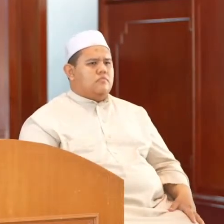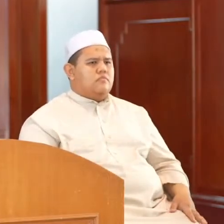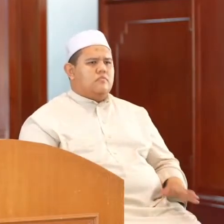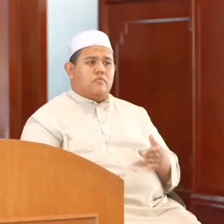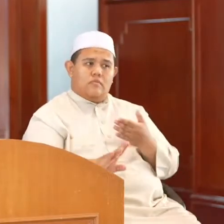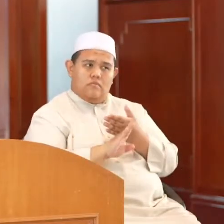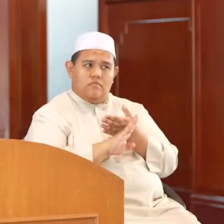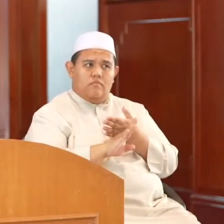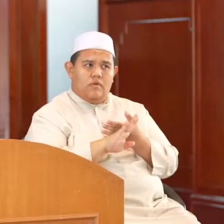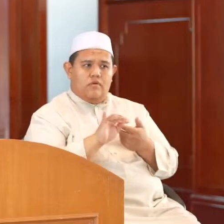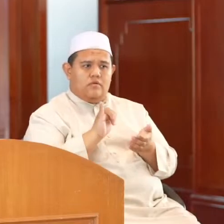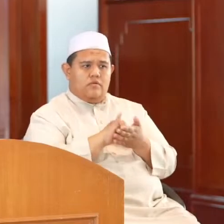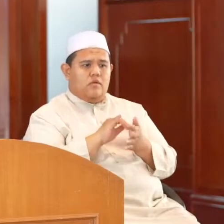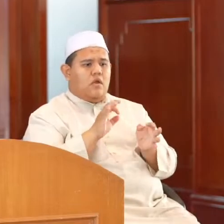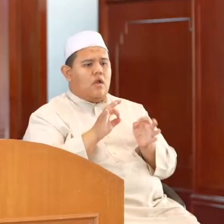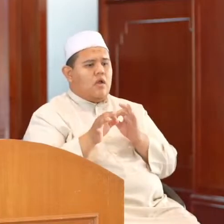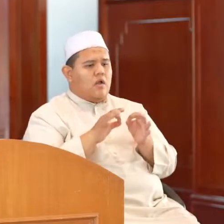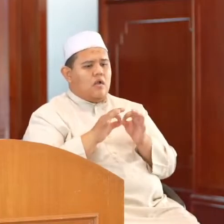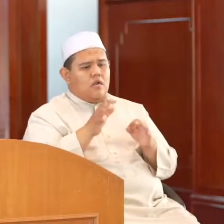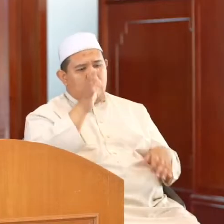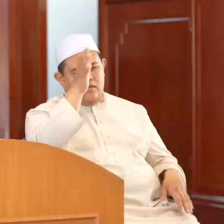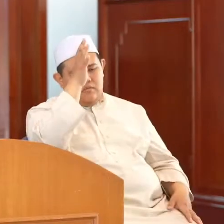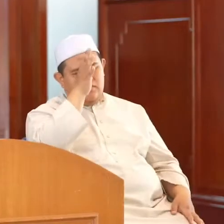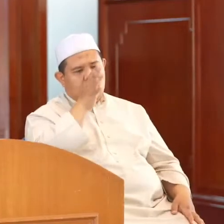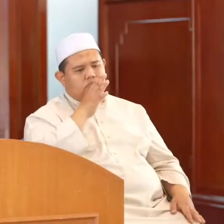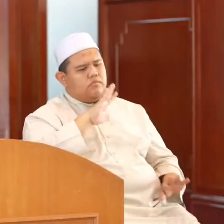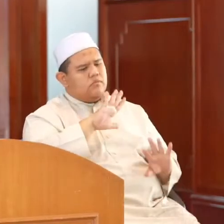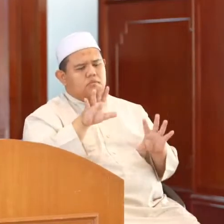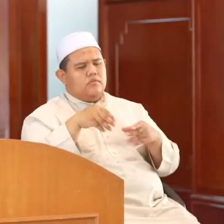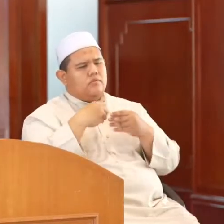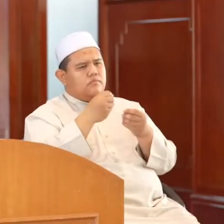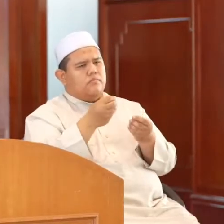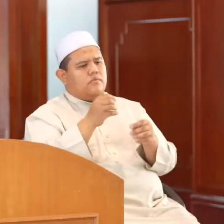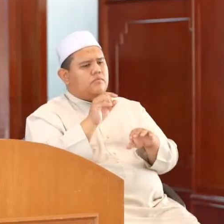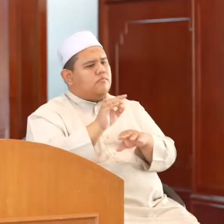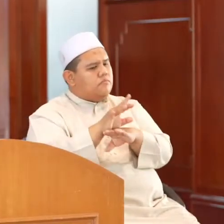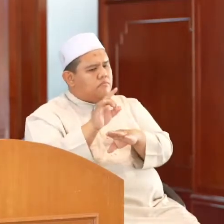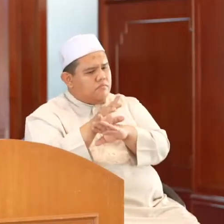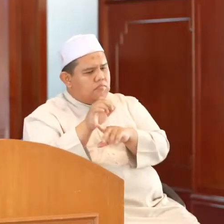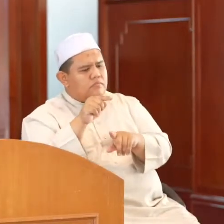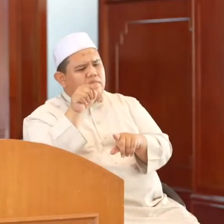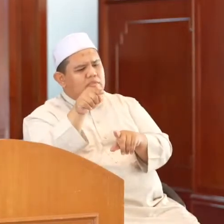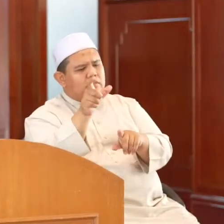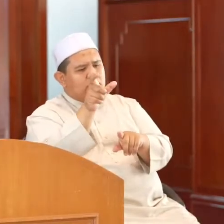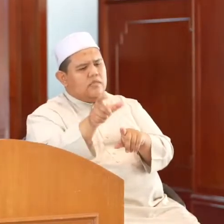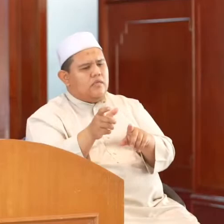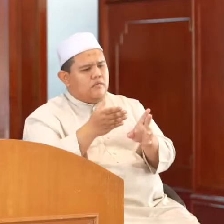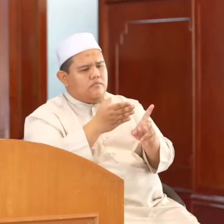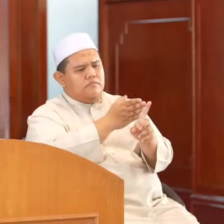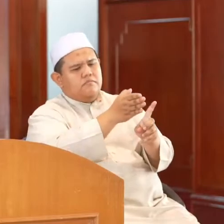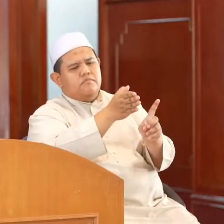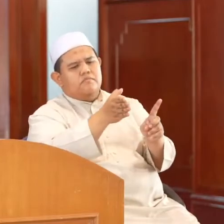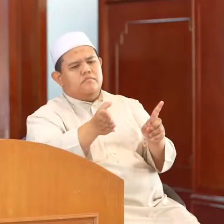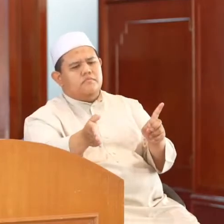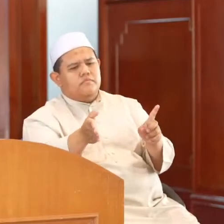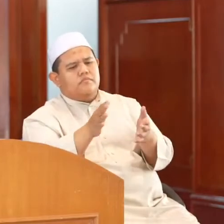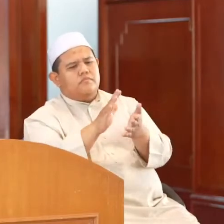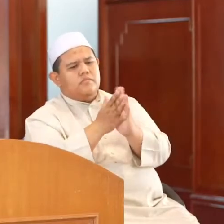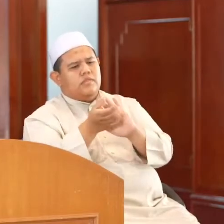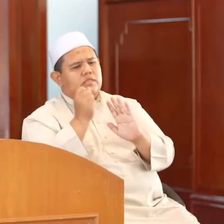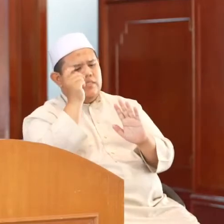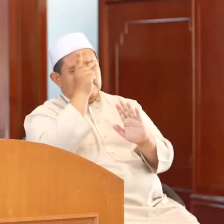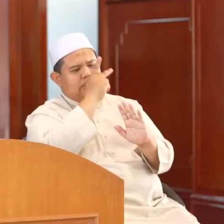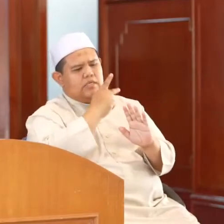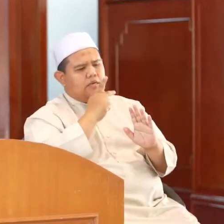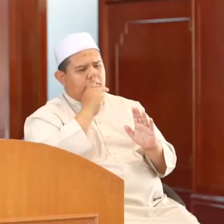bahaya. Kalau ibu bapa tak beri ingatan, tak ni, dia akan hanyut dan dia akan mula menjadi habit dan